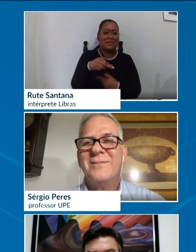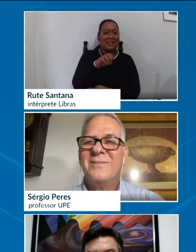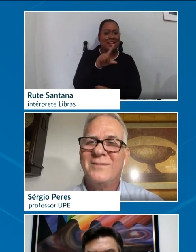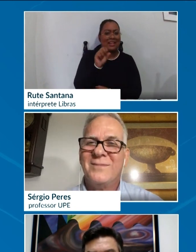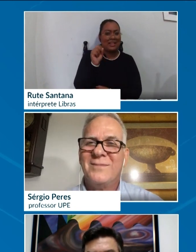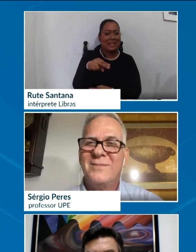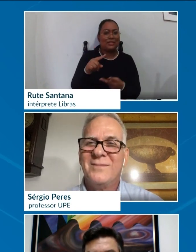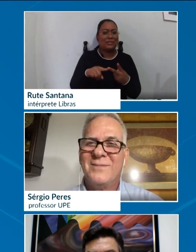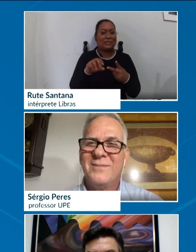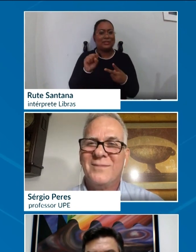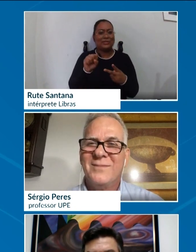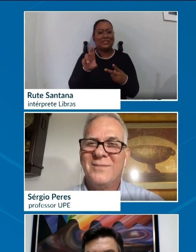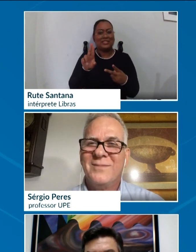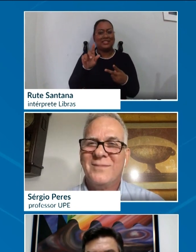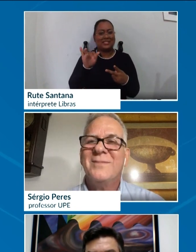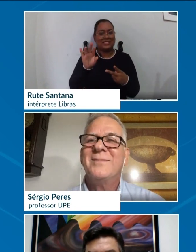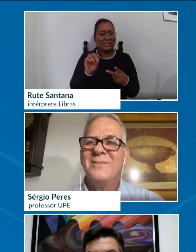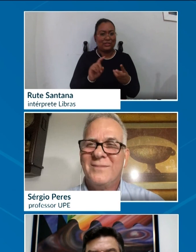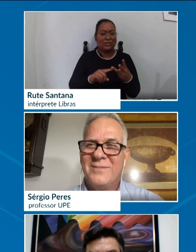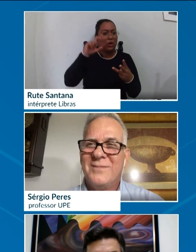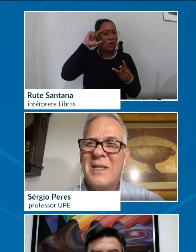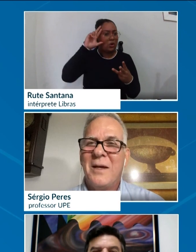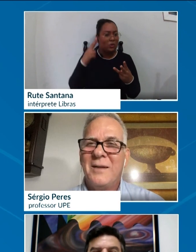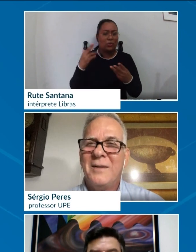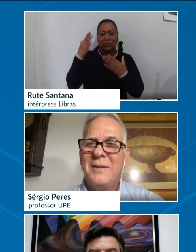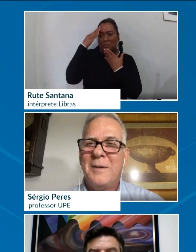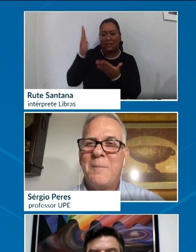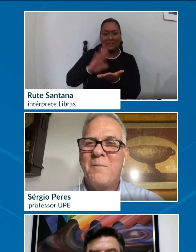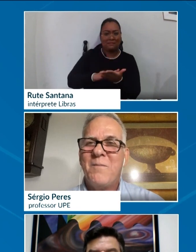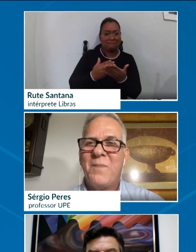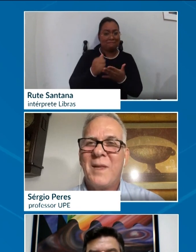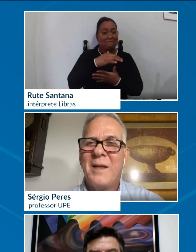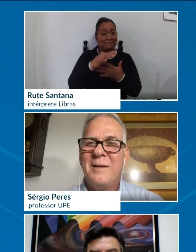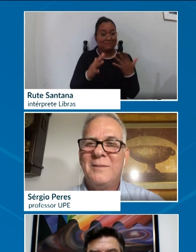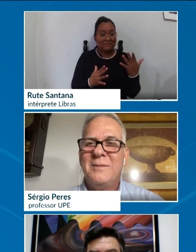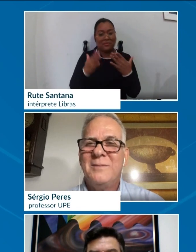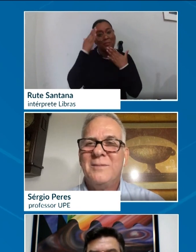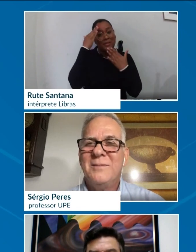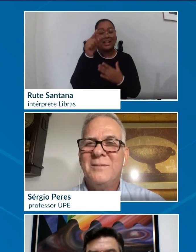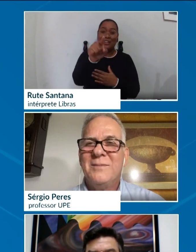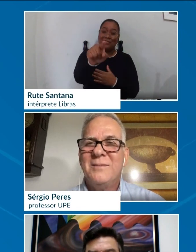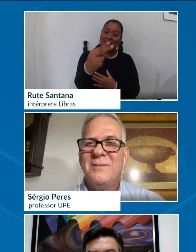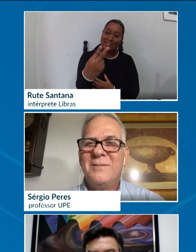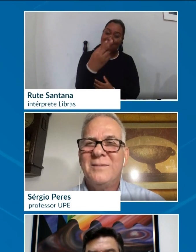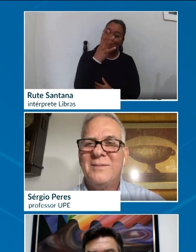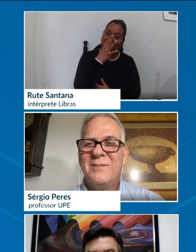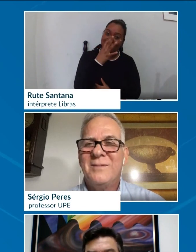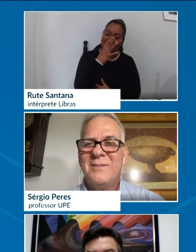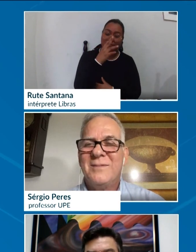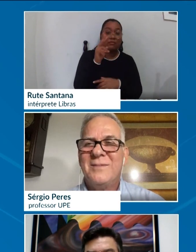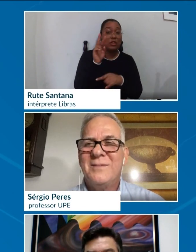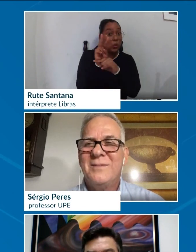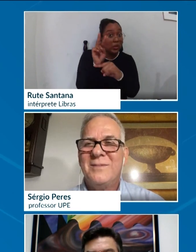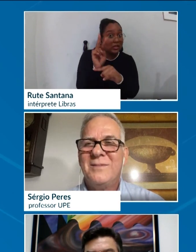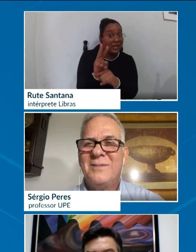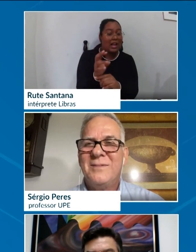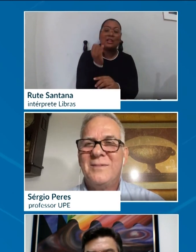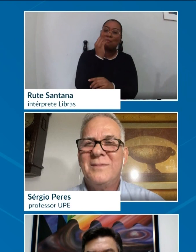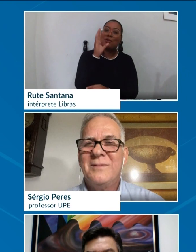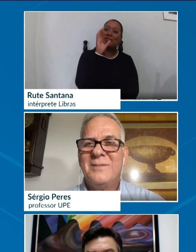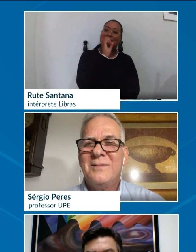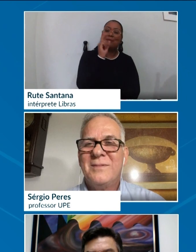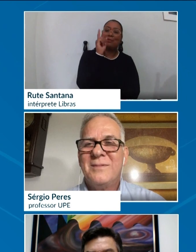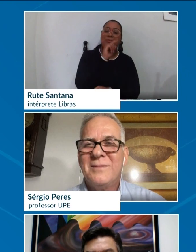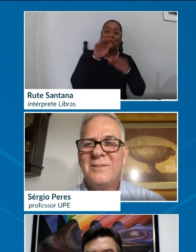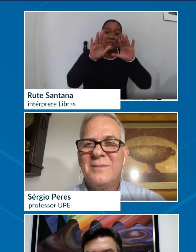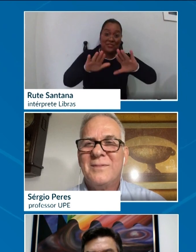professor Sérgio. Ruth, muito obrigada pela interpretação para Libras. Obrigada a você pela audiência. Se cuide, bom fim de semana, fique